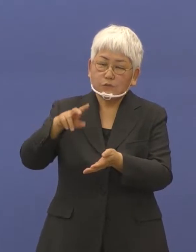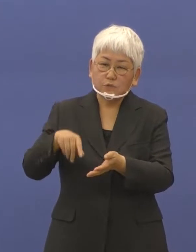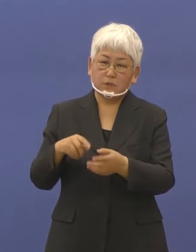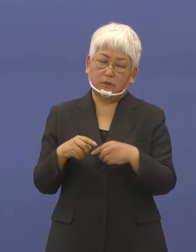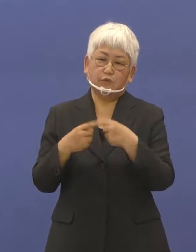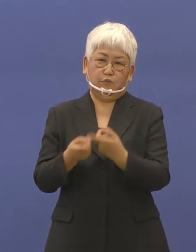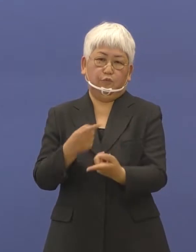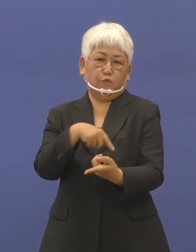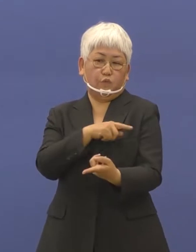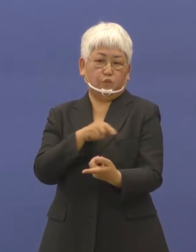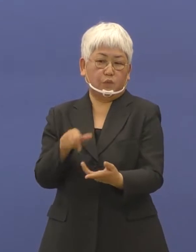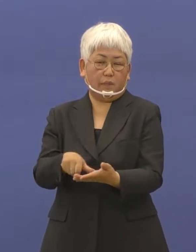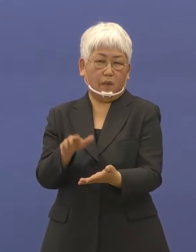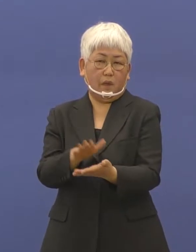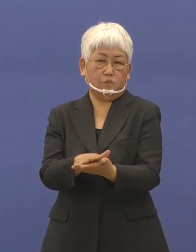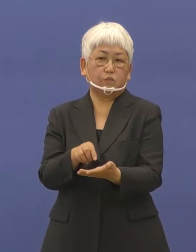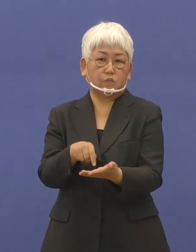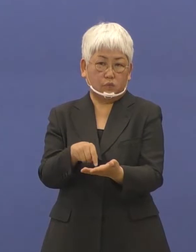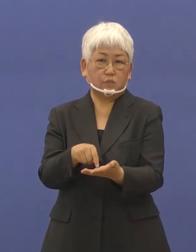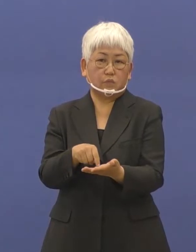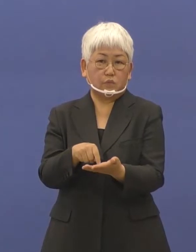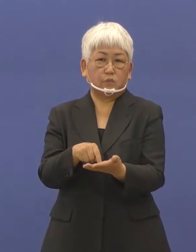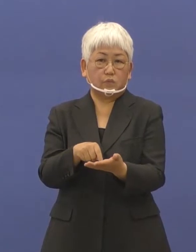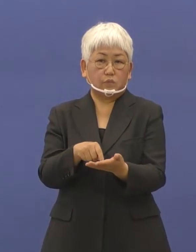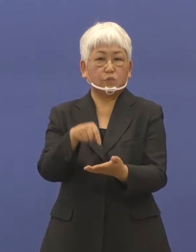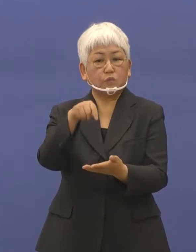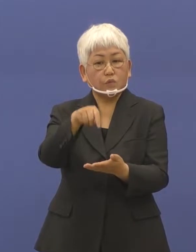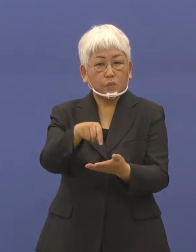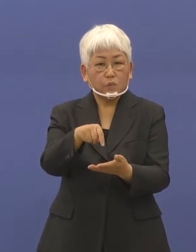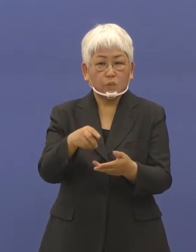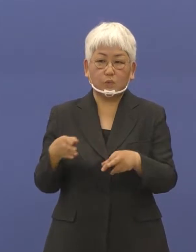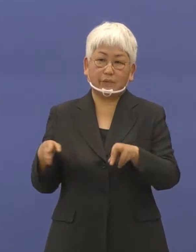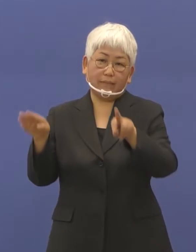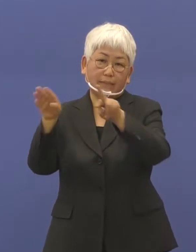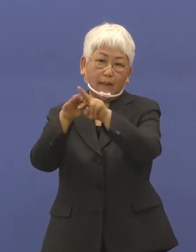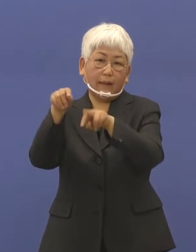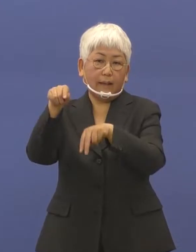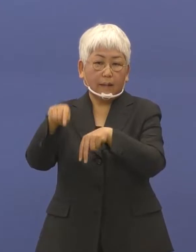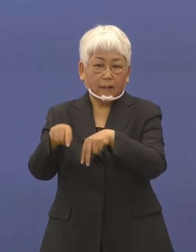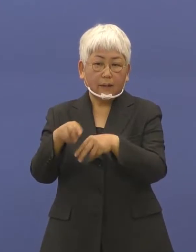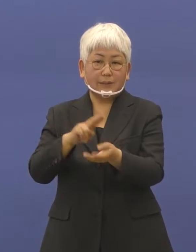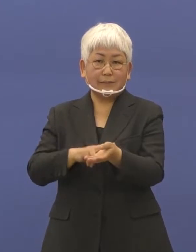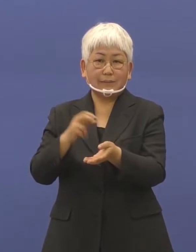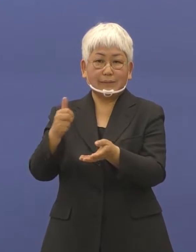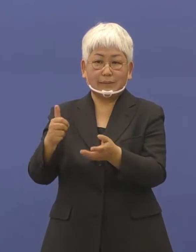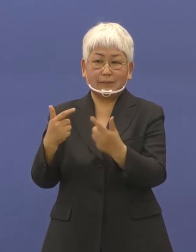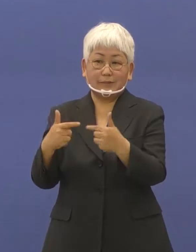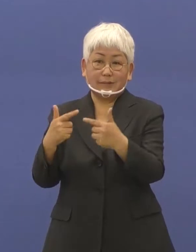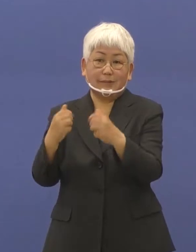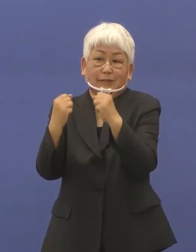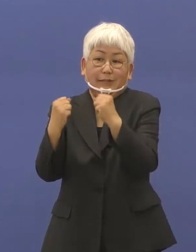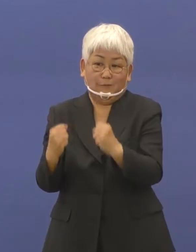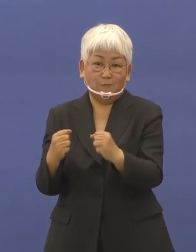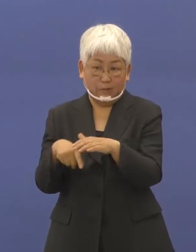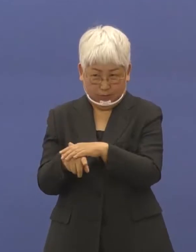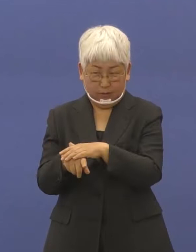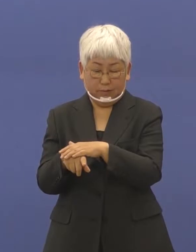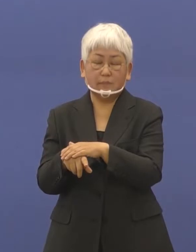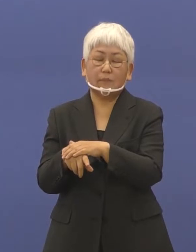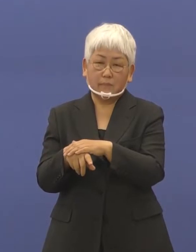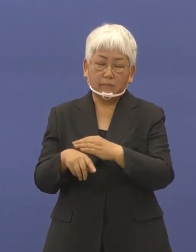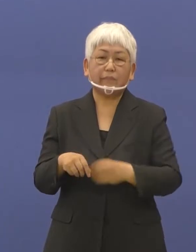とこの登録センターの方には医師が常駐しているという形になるのかというところと、あと要はこれ